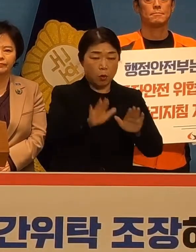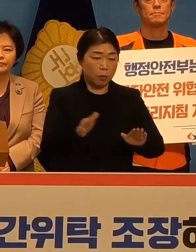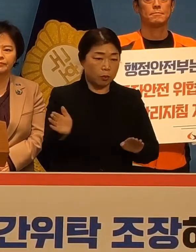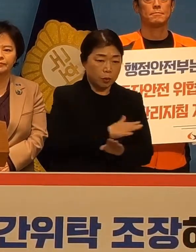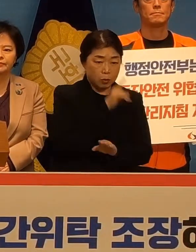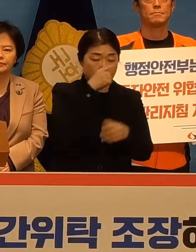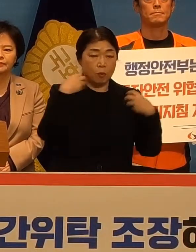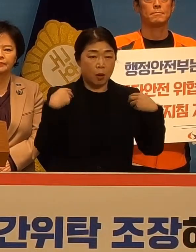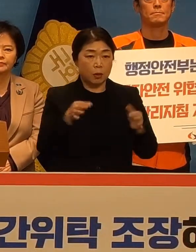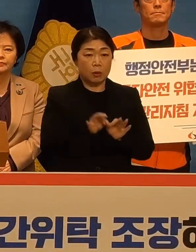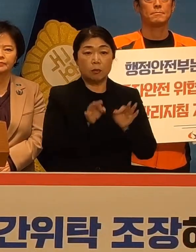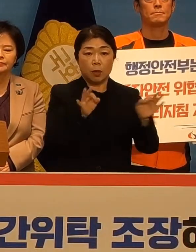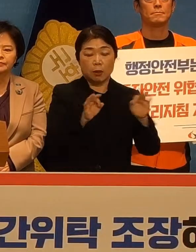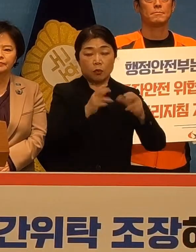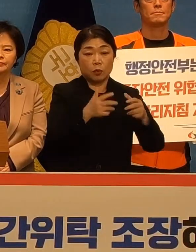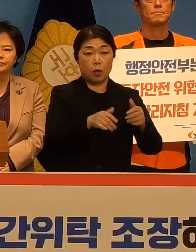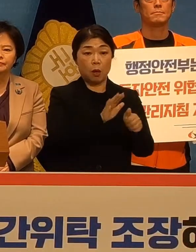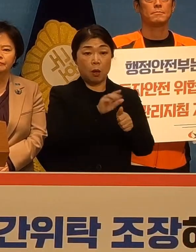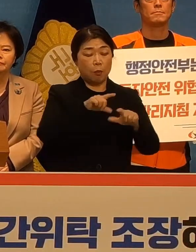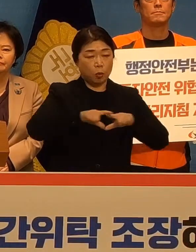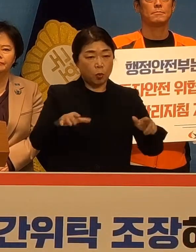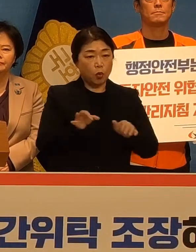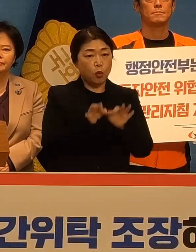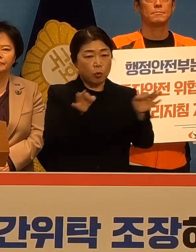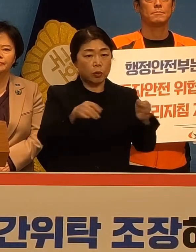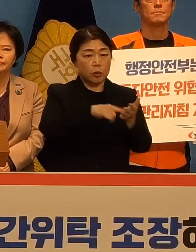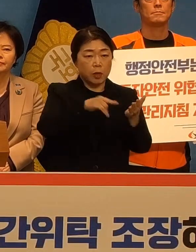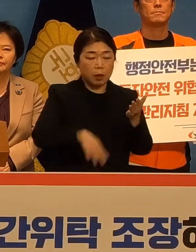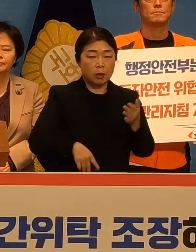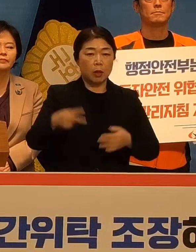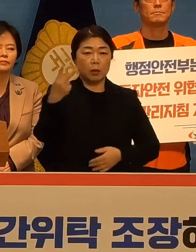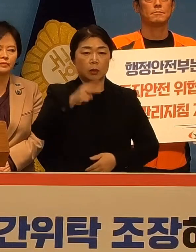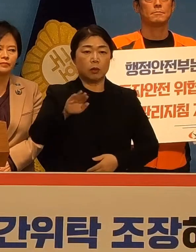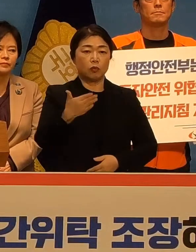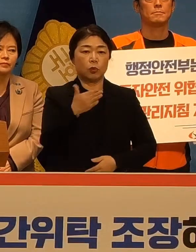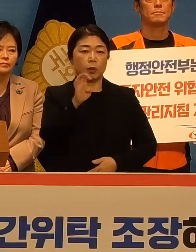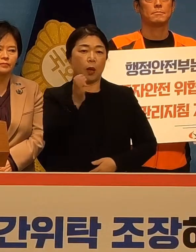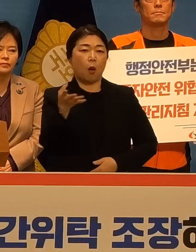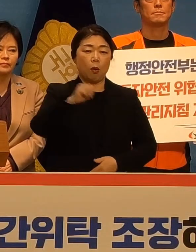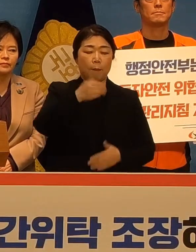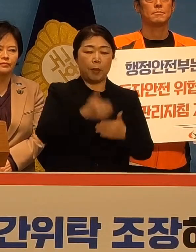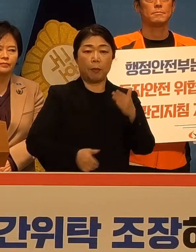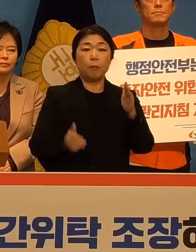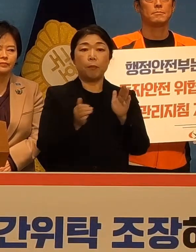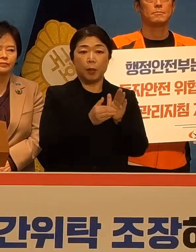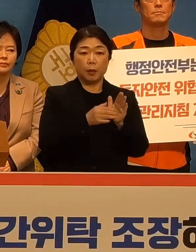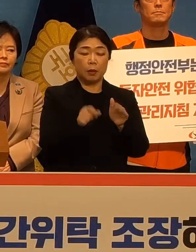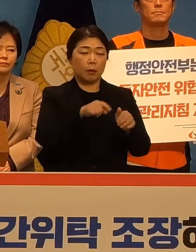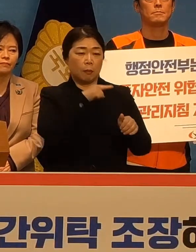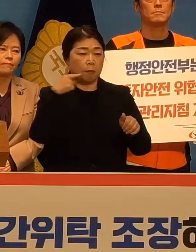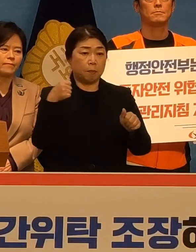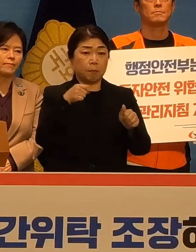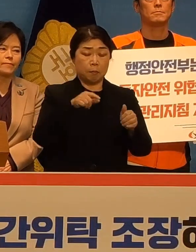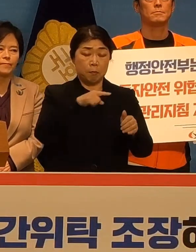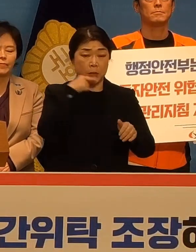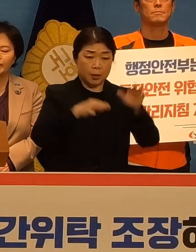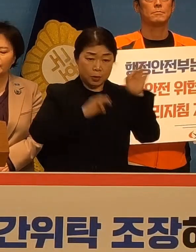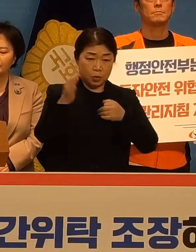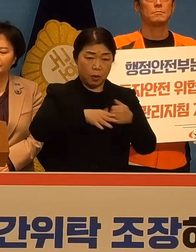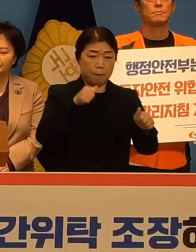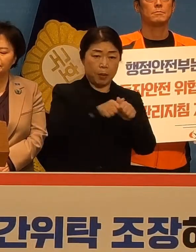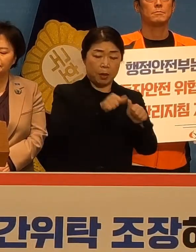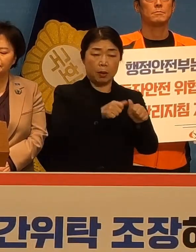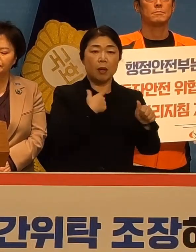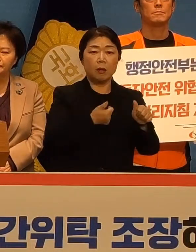정부가 지급하는 국빈 보통교부세를 2,094억 원을 삭감했습니다. 이 페널티 제도는 문재인 정부에서